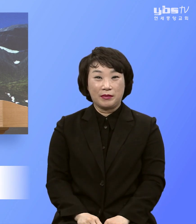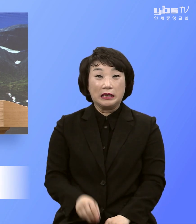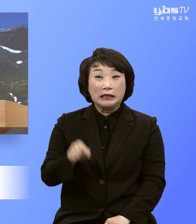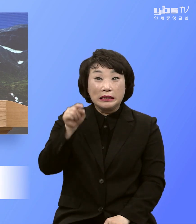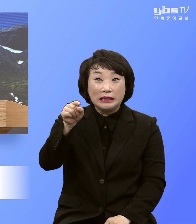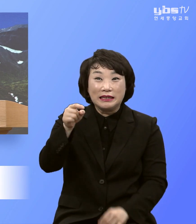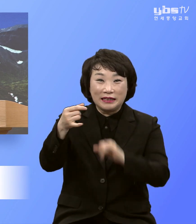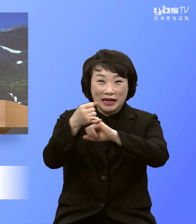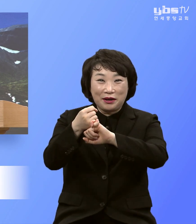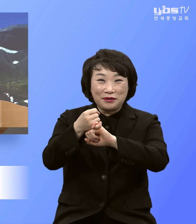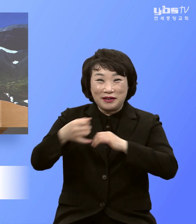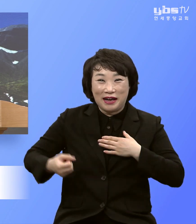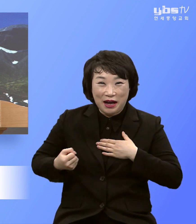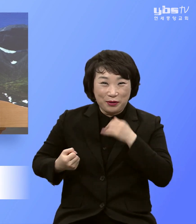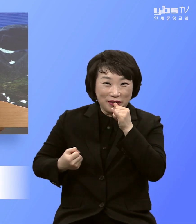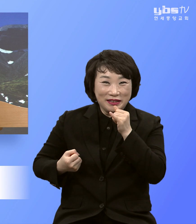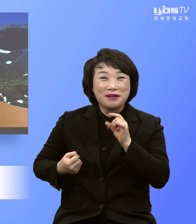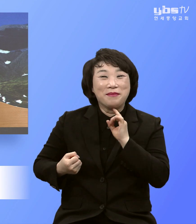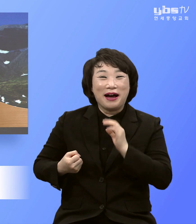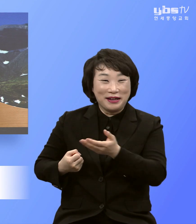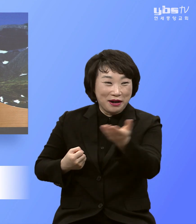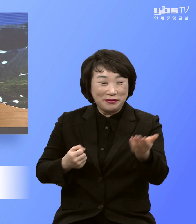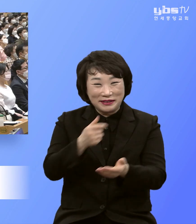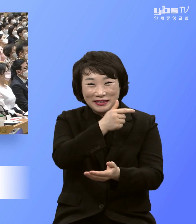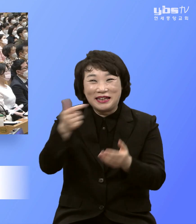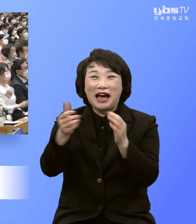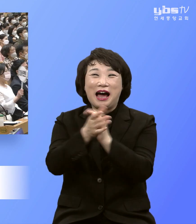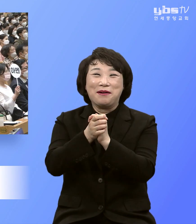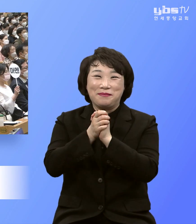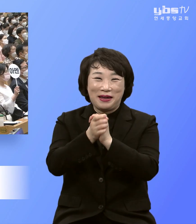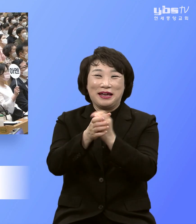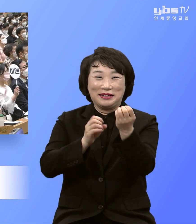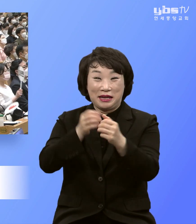그 약속을 가진 사람만 큰 음성으로